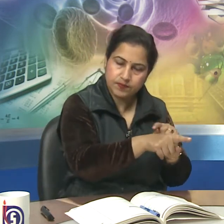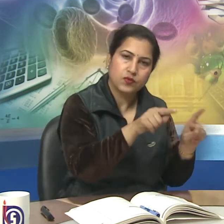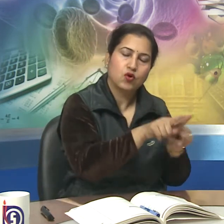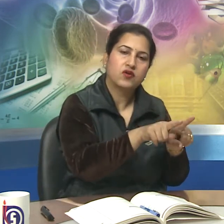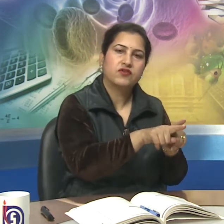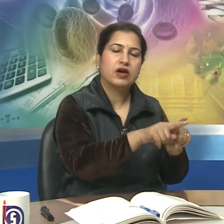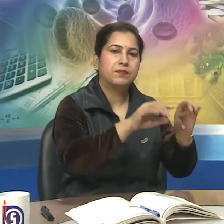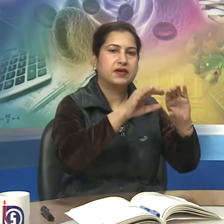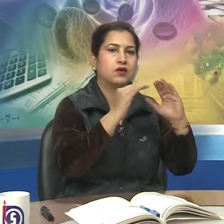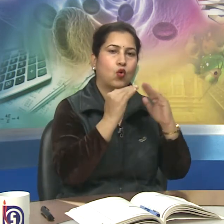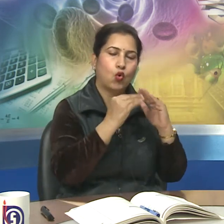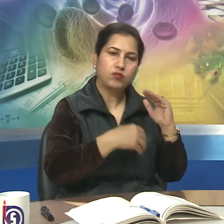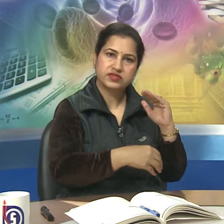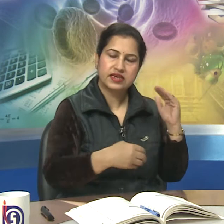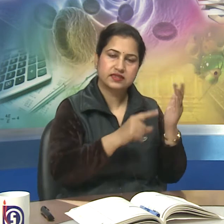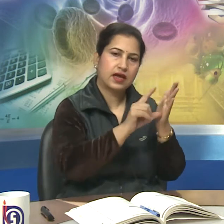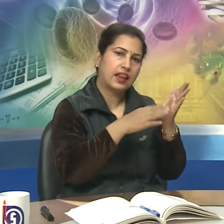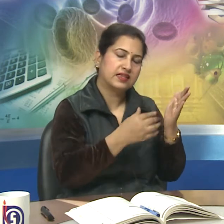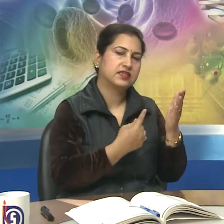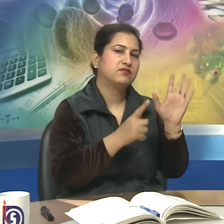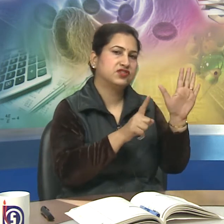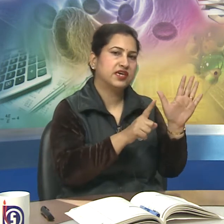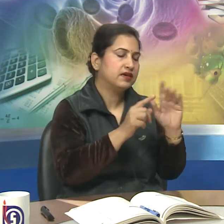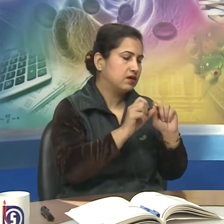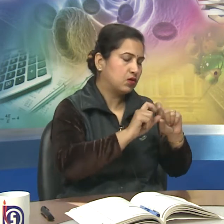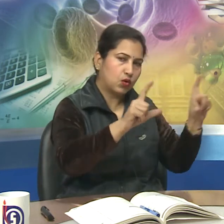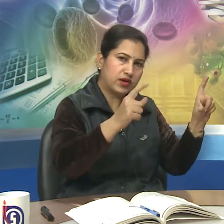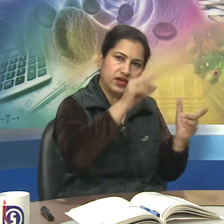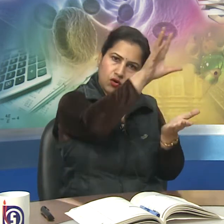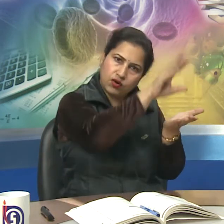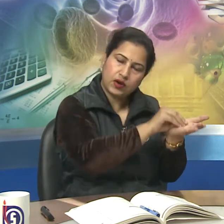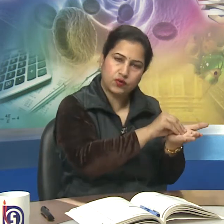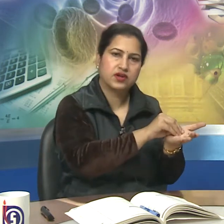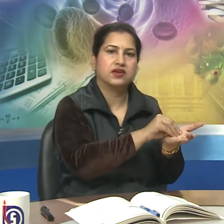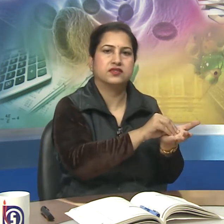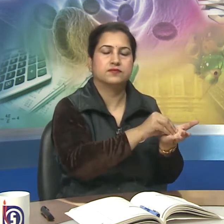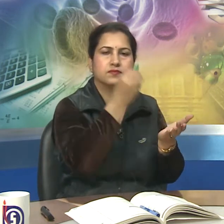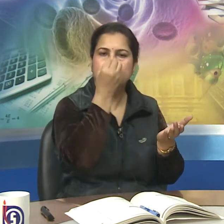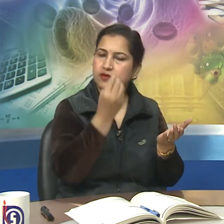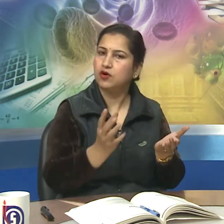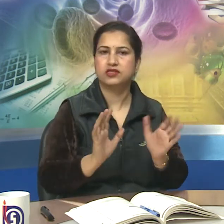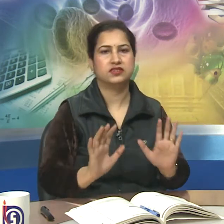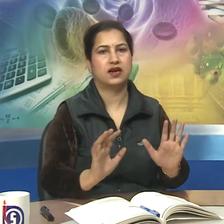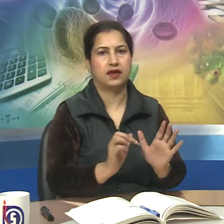और फिर वहां पर होम साइंस का लेसन नंबर 6 खोली और डाउनलोड कर लीजिए यह बहुत ही सरल